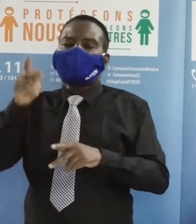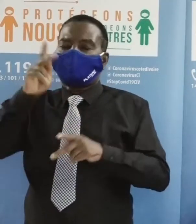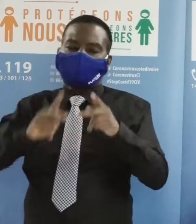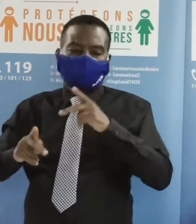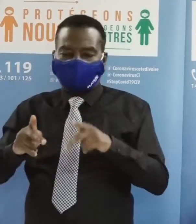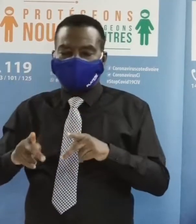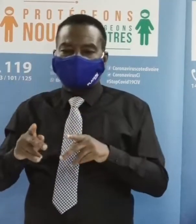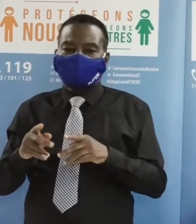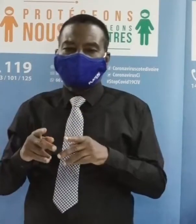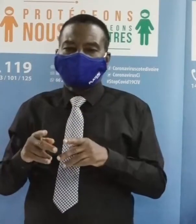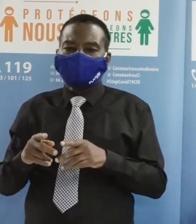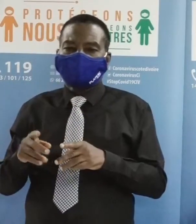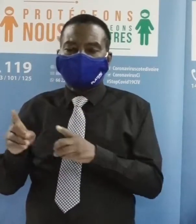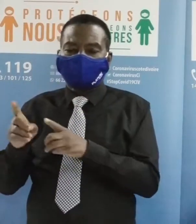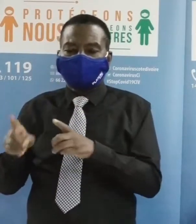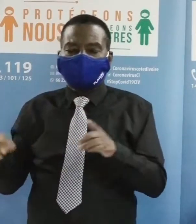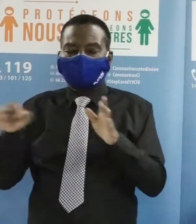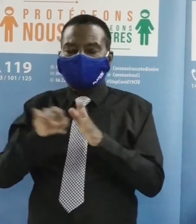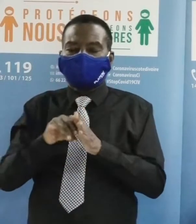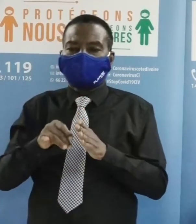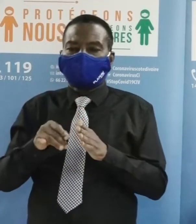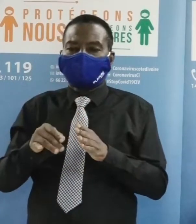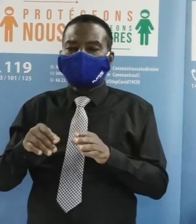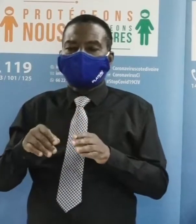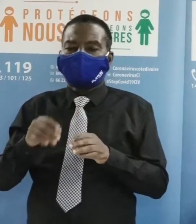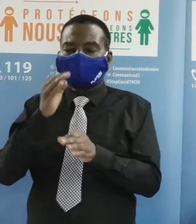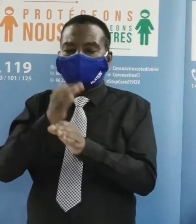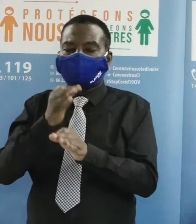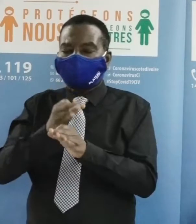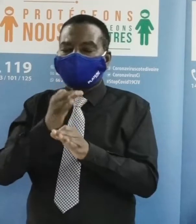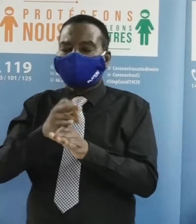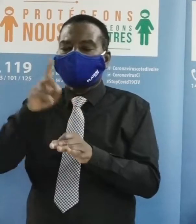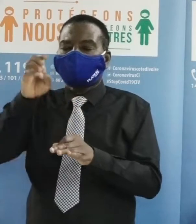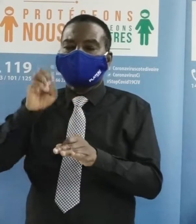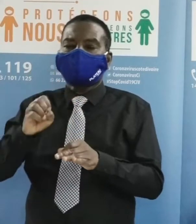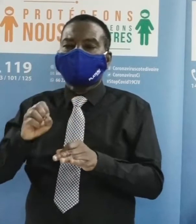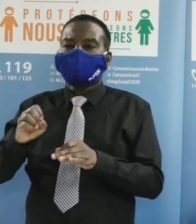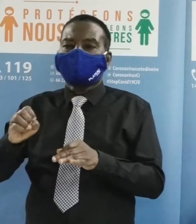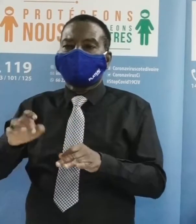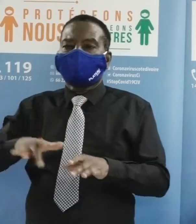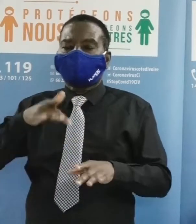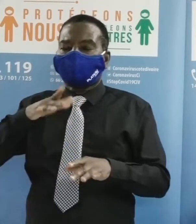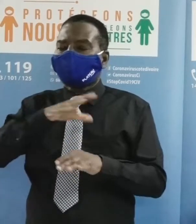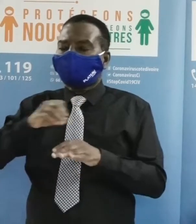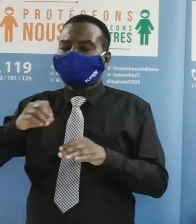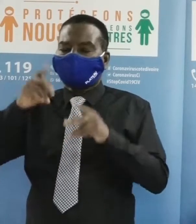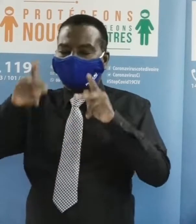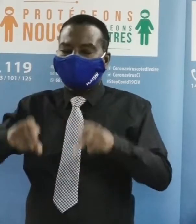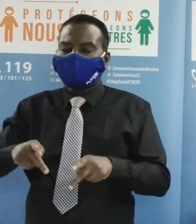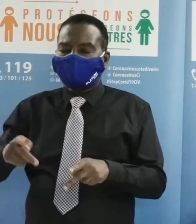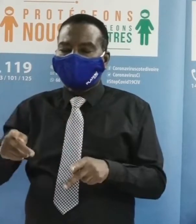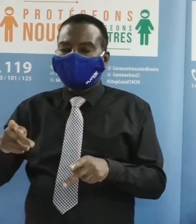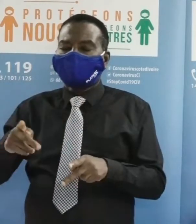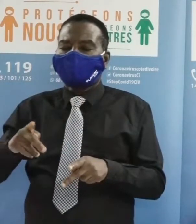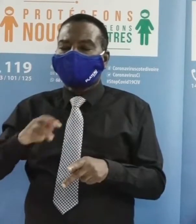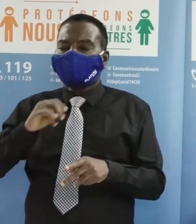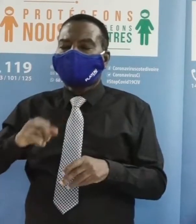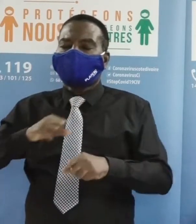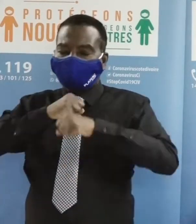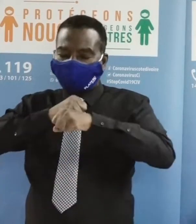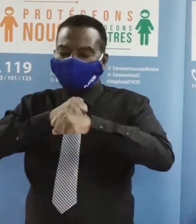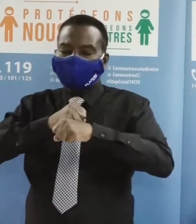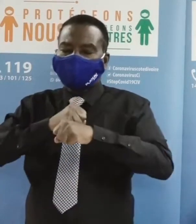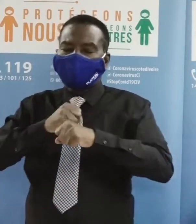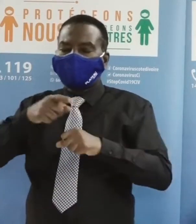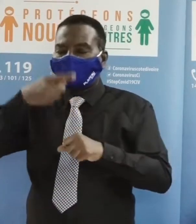types de marque du bar et alain vizier à tous en fonction de la sensibilité des gens toujours est il que il faut se protéger